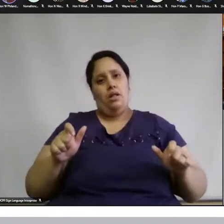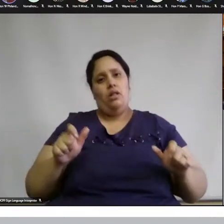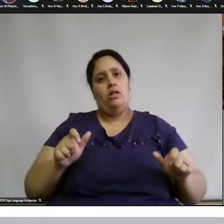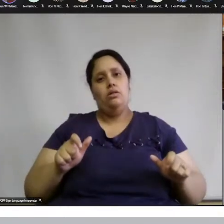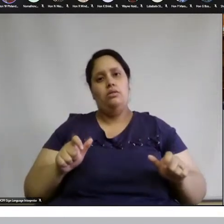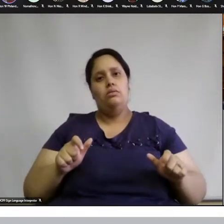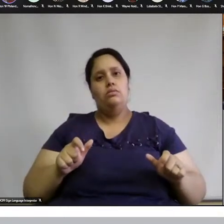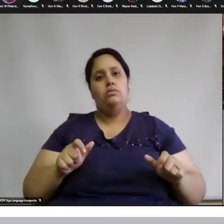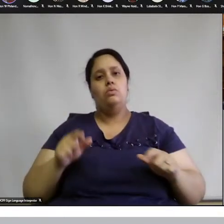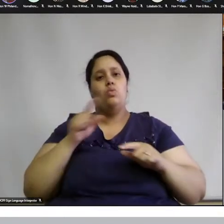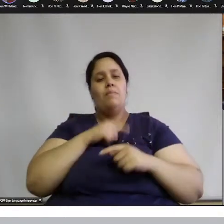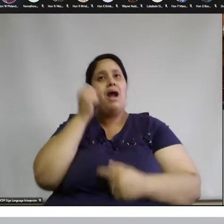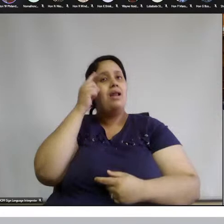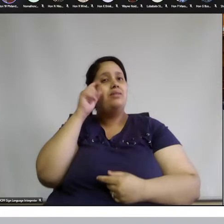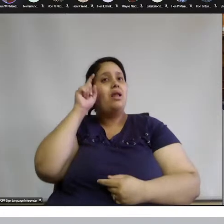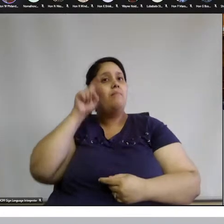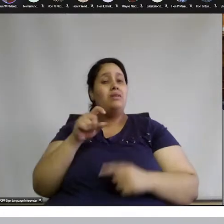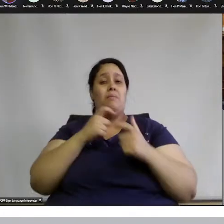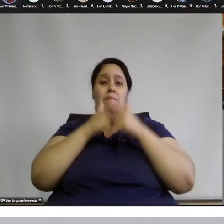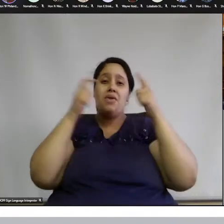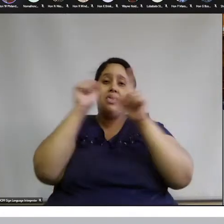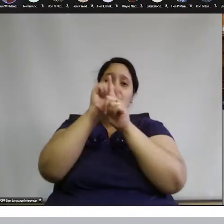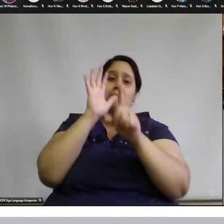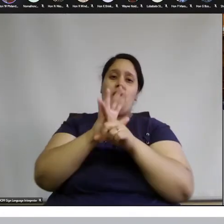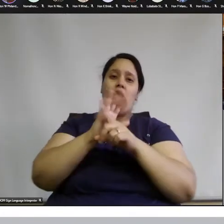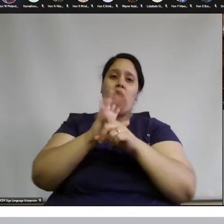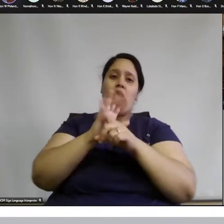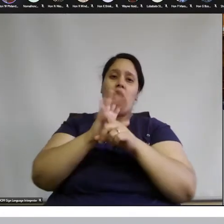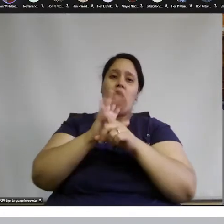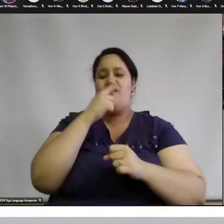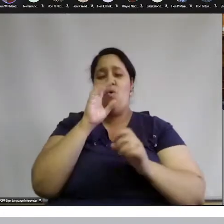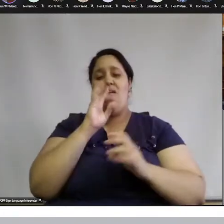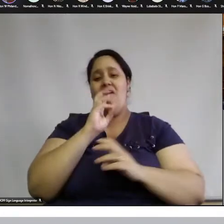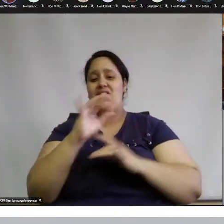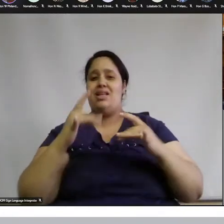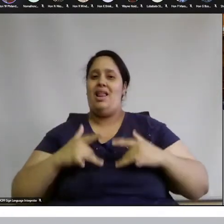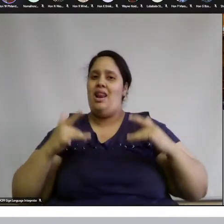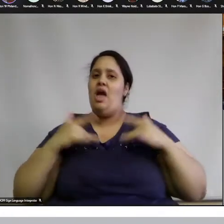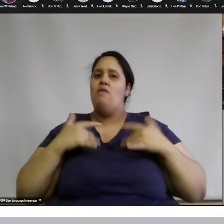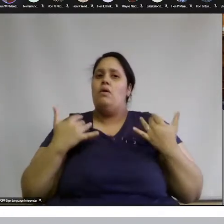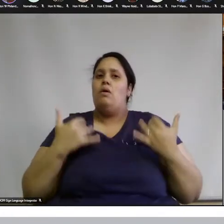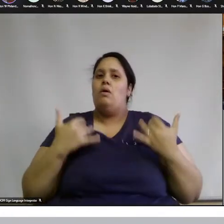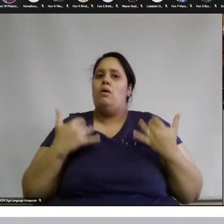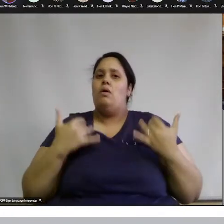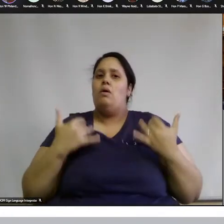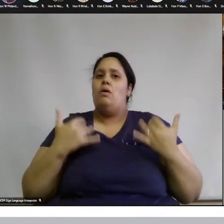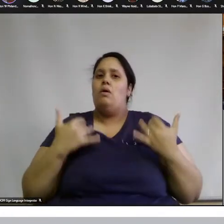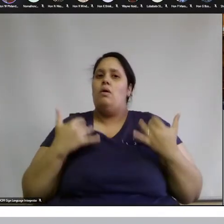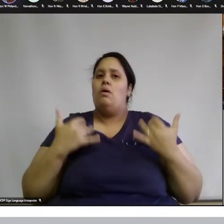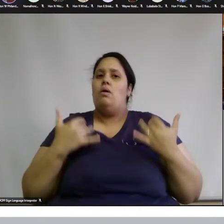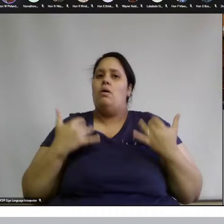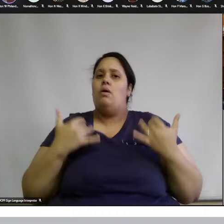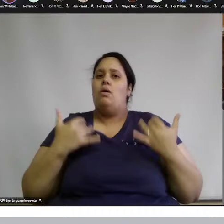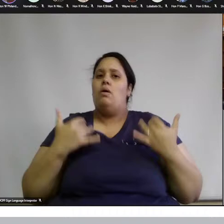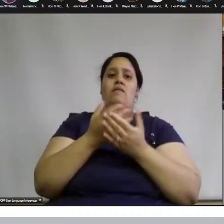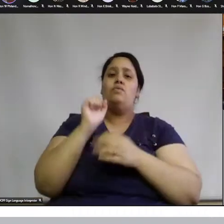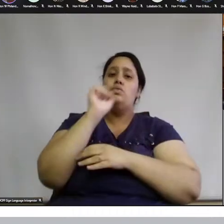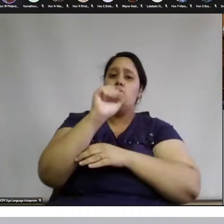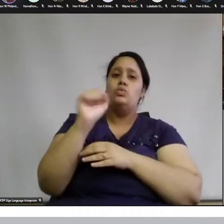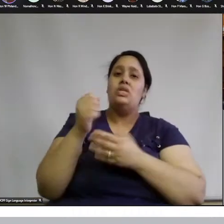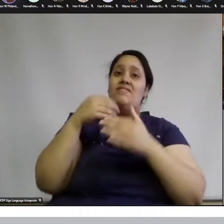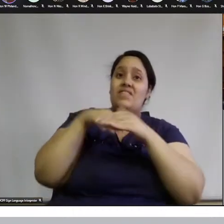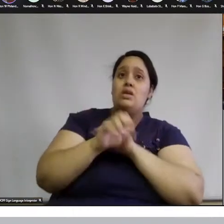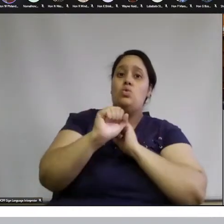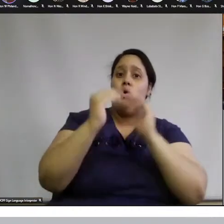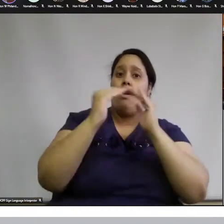kon besef die massiewe impak wat COVID-19 op ons daaglikse lewens het en as dit eers aan jou deur kom klop.